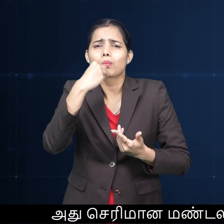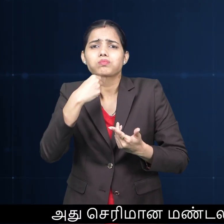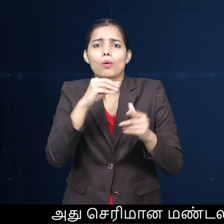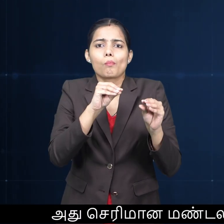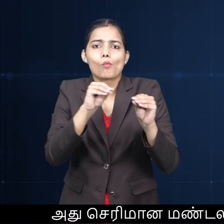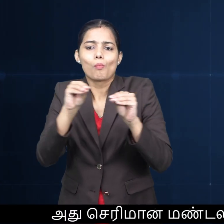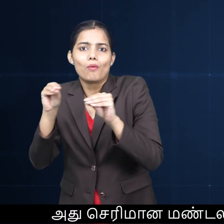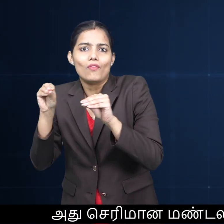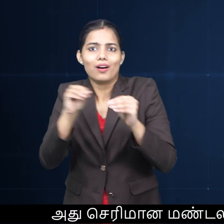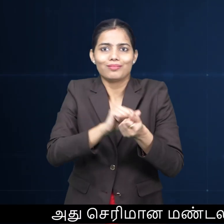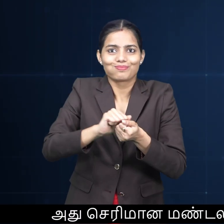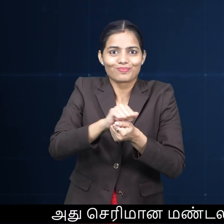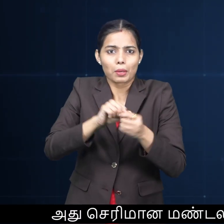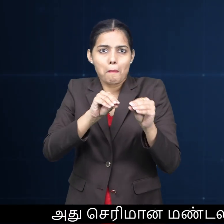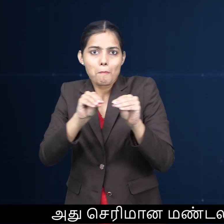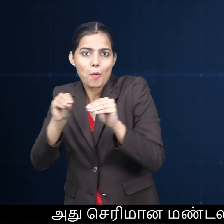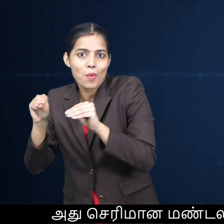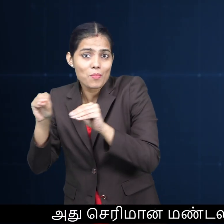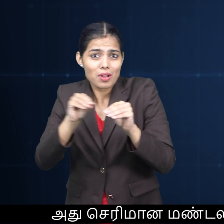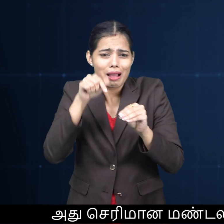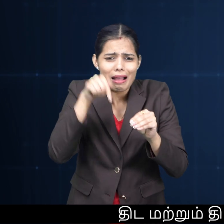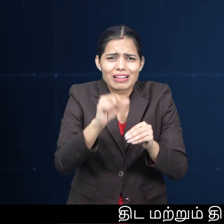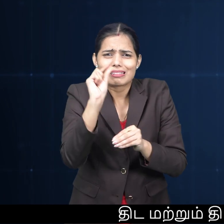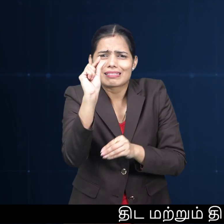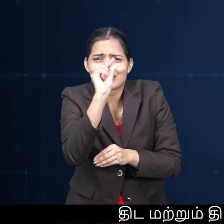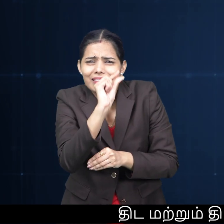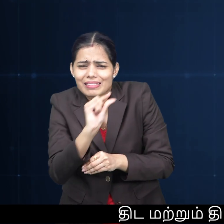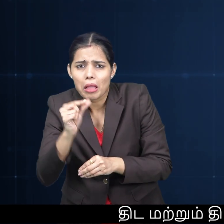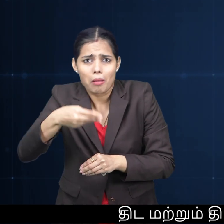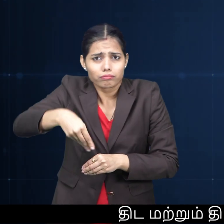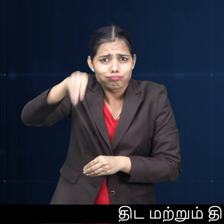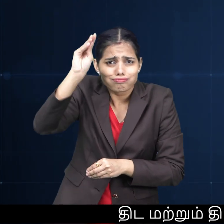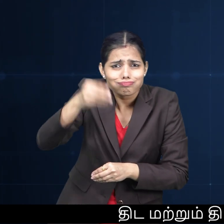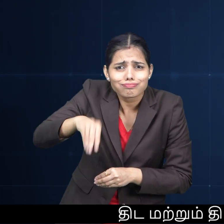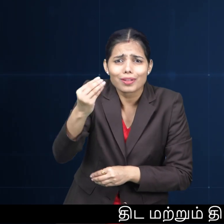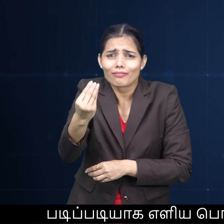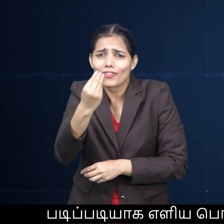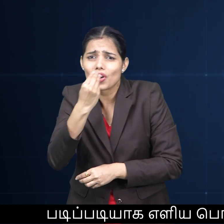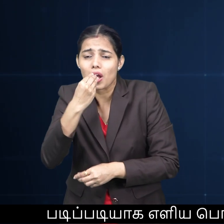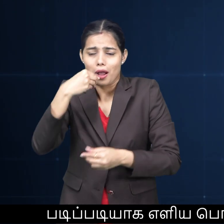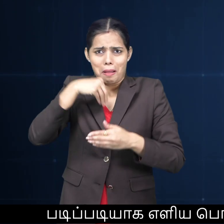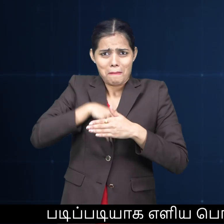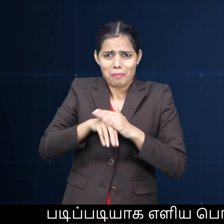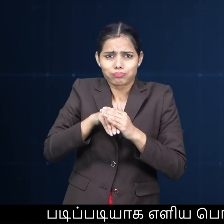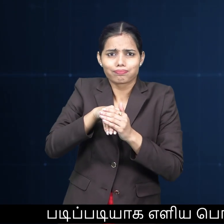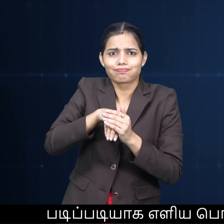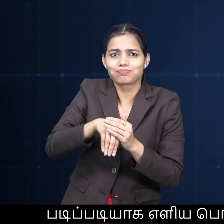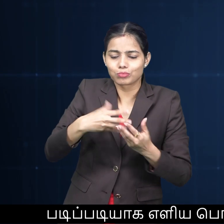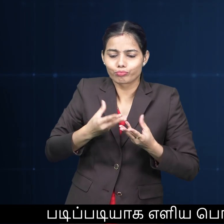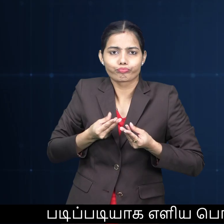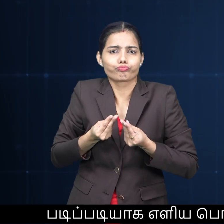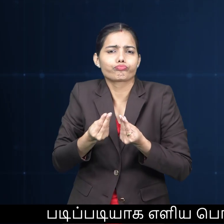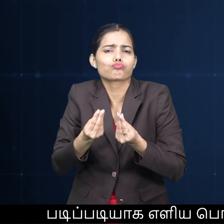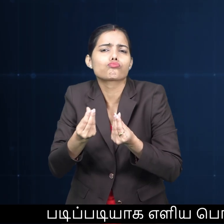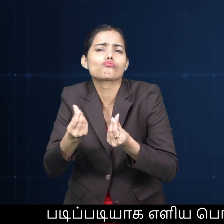இது செரிமான அமைப்பு வழியாக நகரும் போது திட மற்றும் திரவ உணவுகள் இரண்டும் படிப்படியாக எளிய